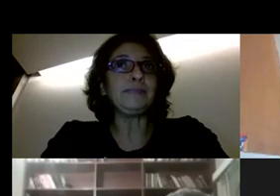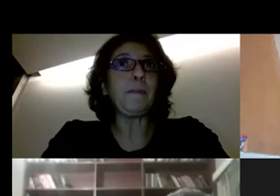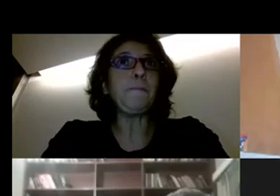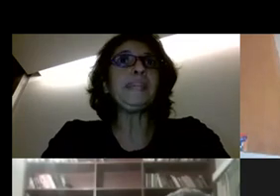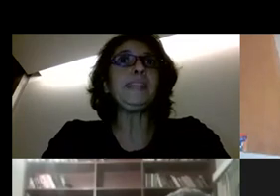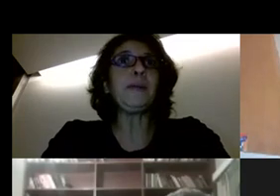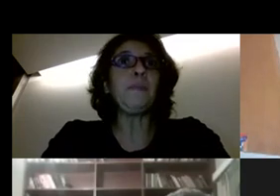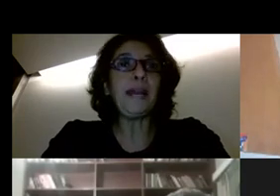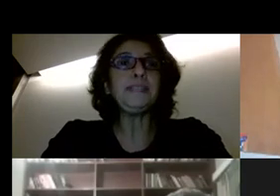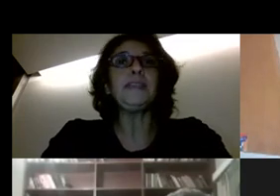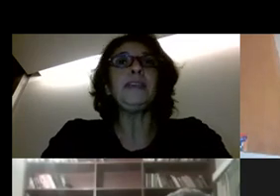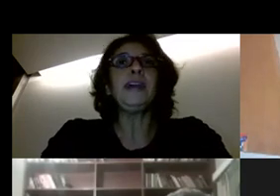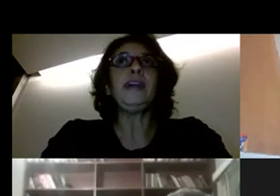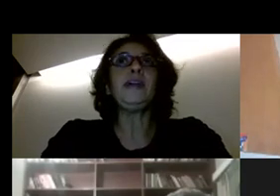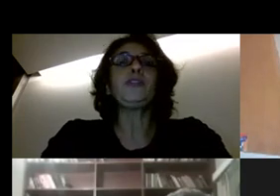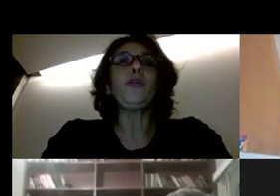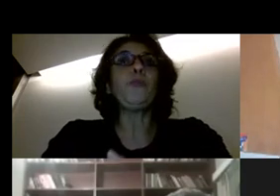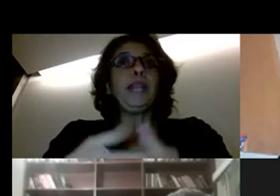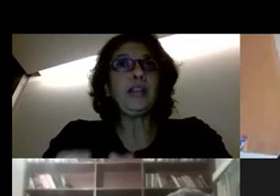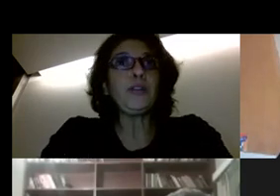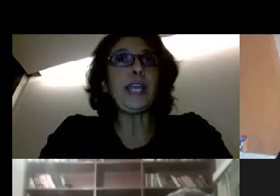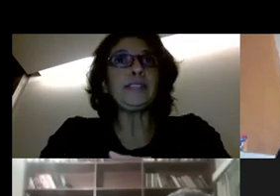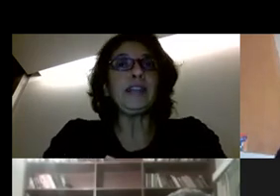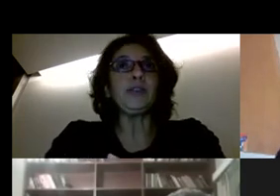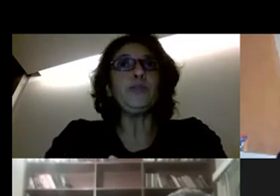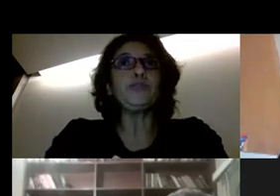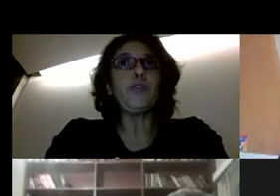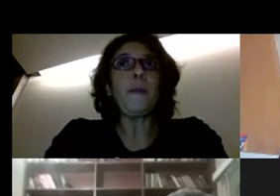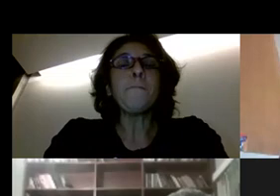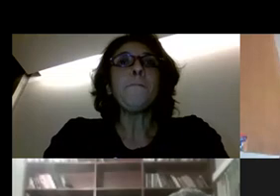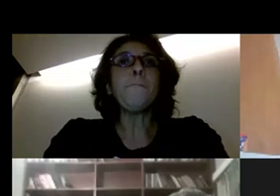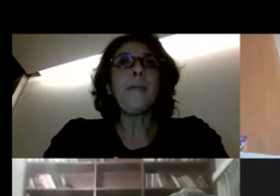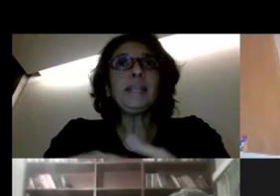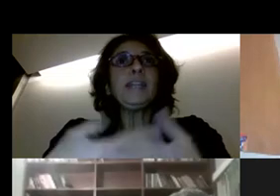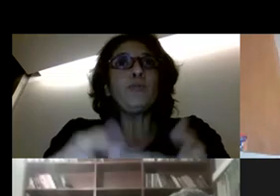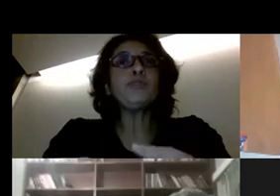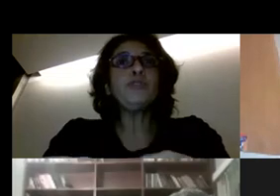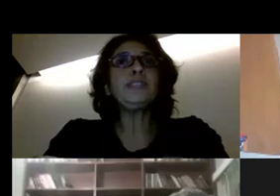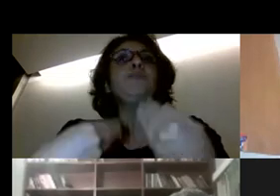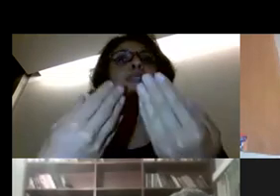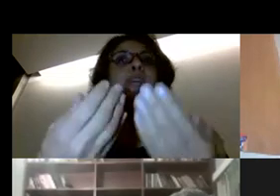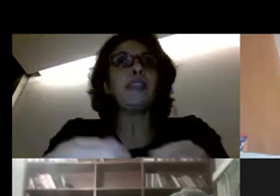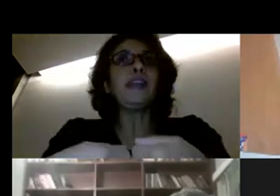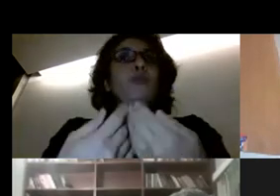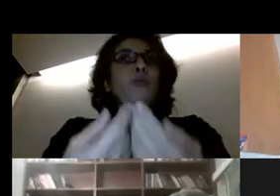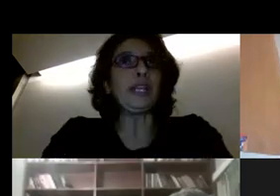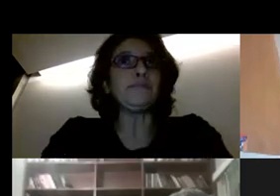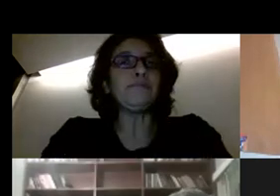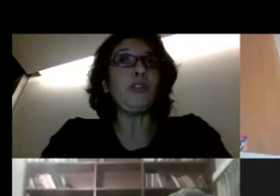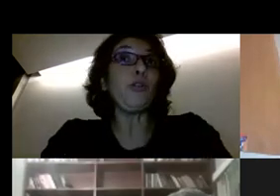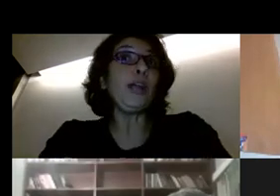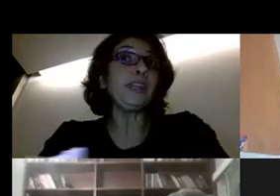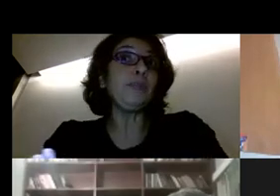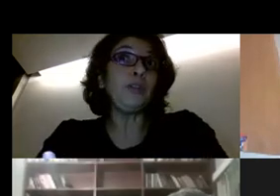simultaneidad. Mientras más complejo es el recurso, más recursos en simultaneidad